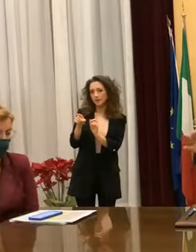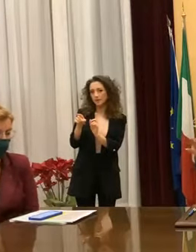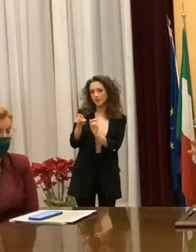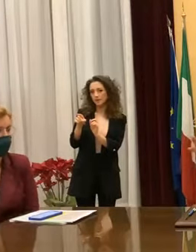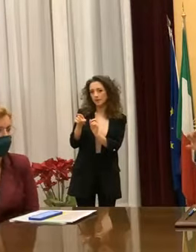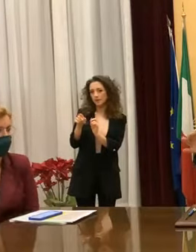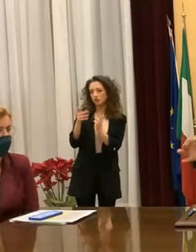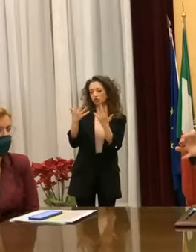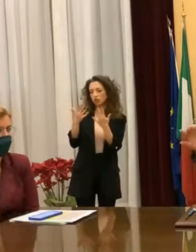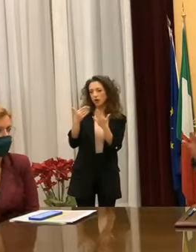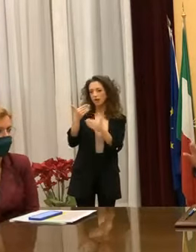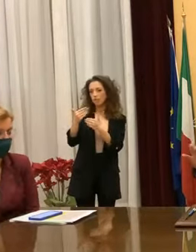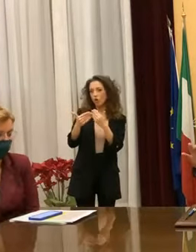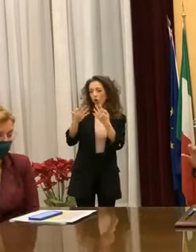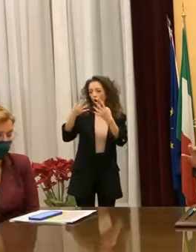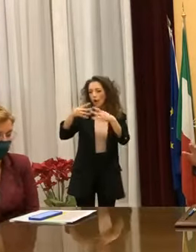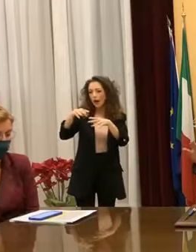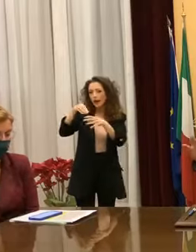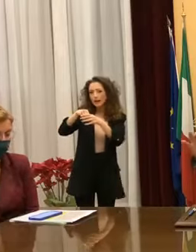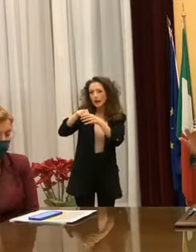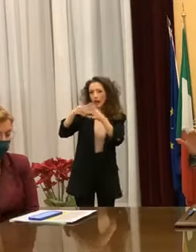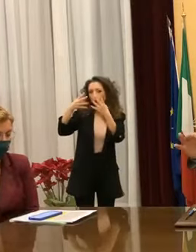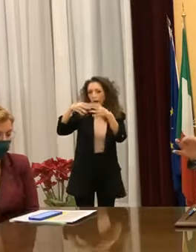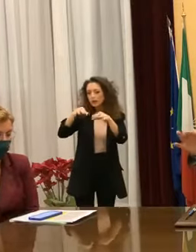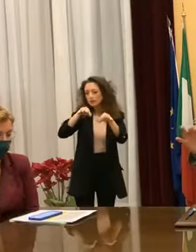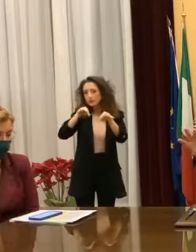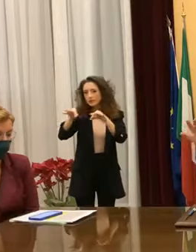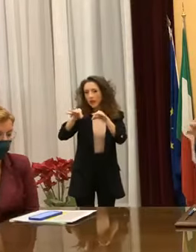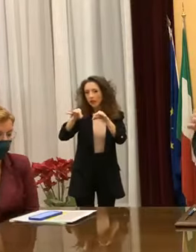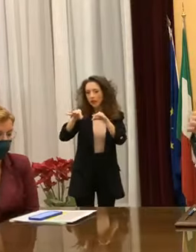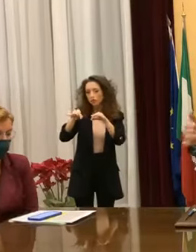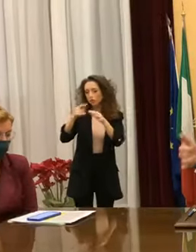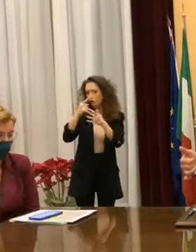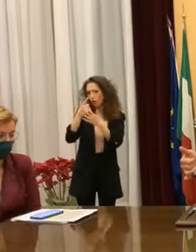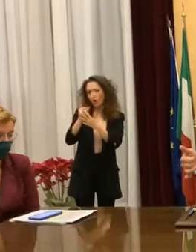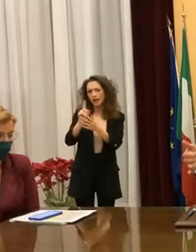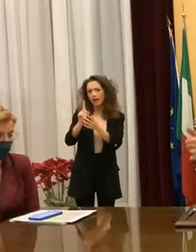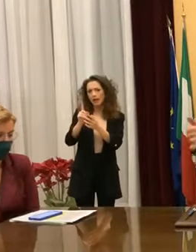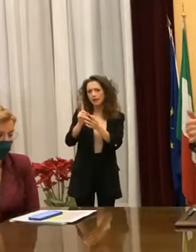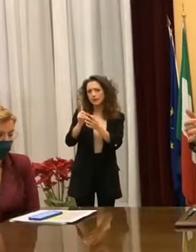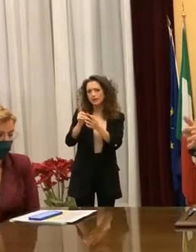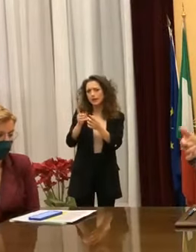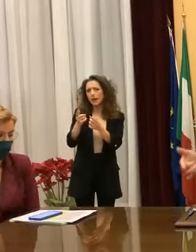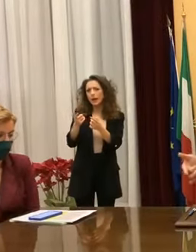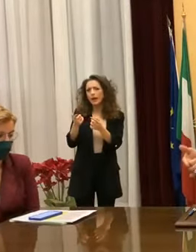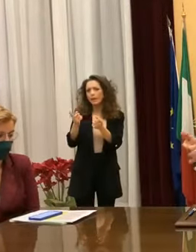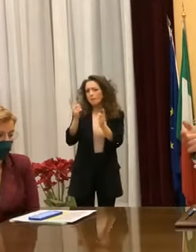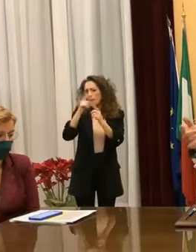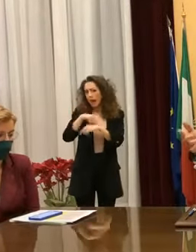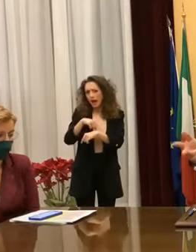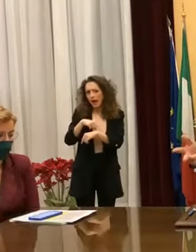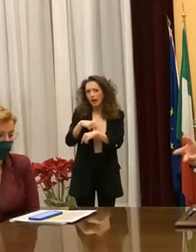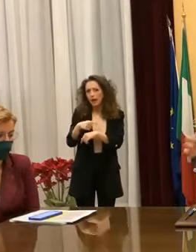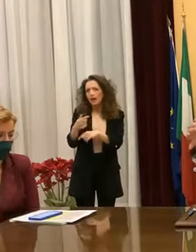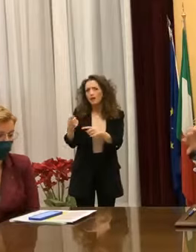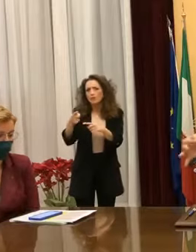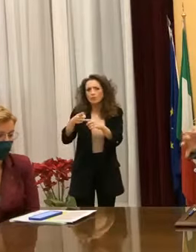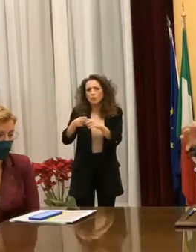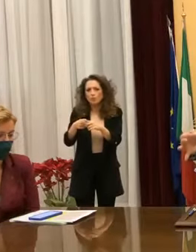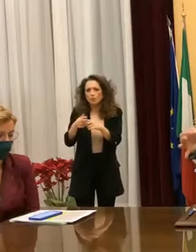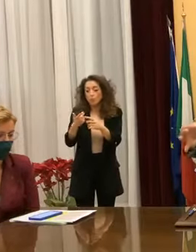processi organizzativi interni e nell'individuare risposte efficienti, tempestive e funzionali alle